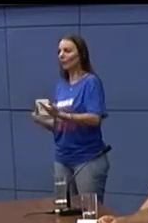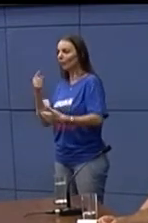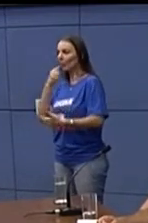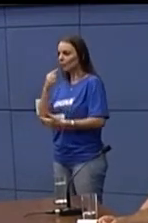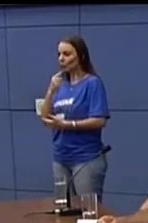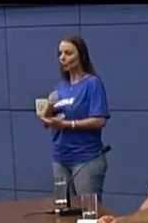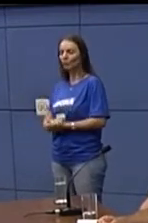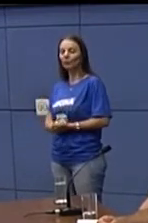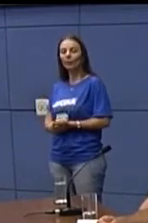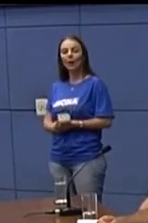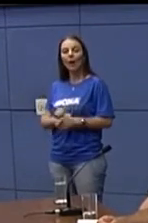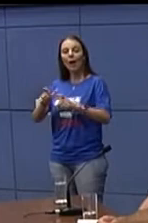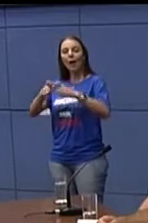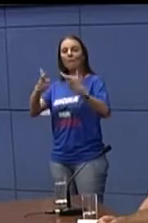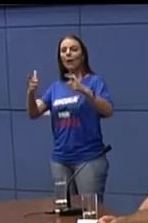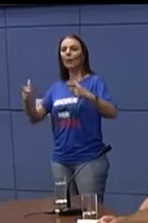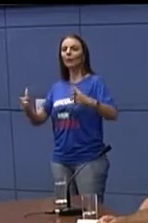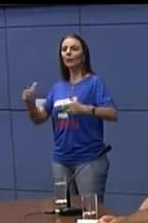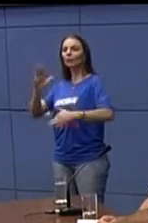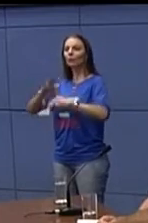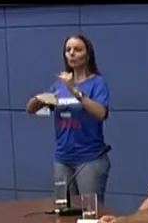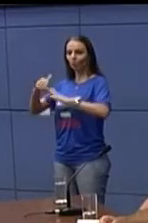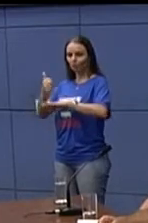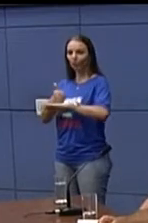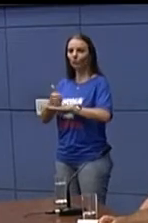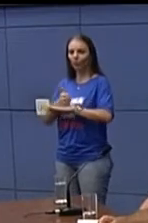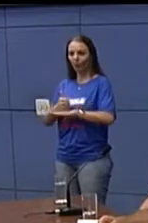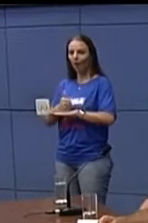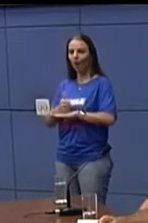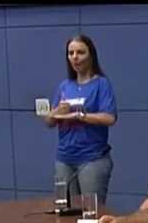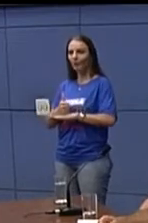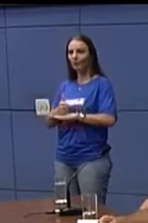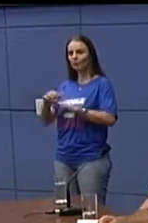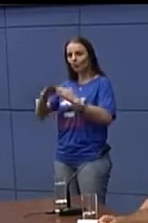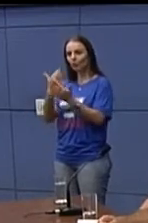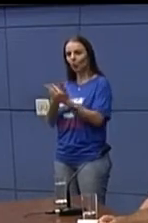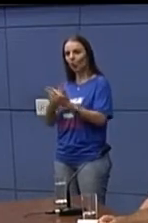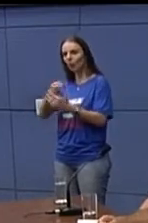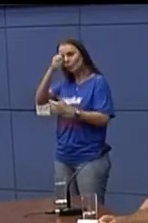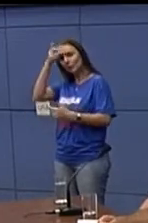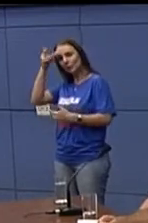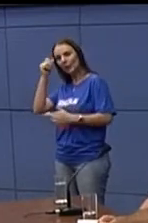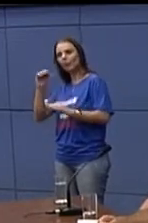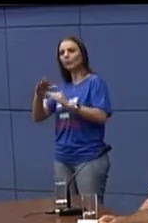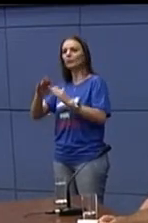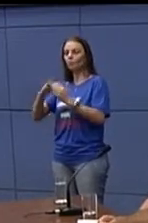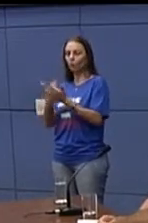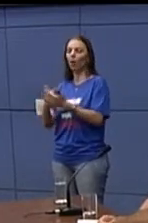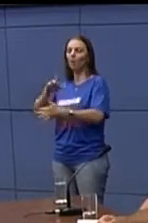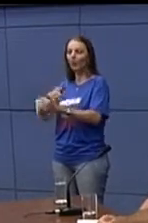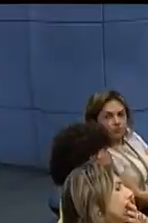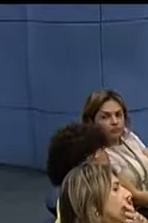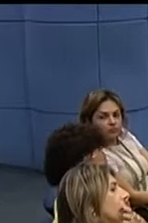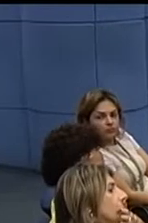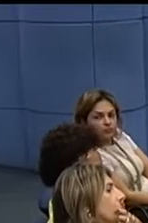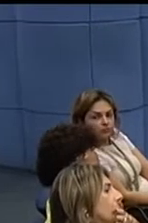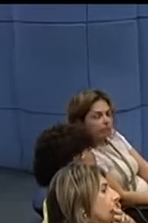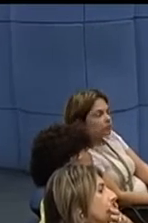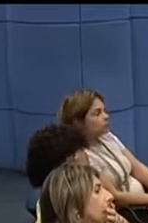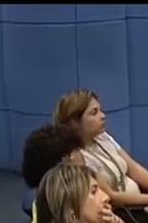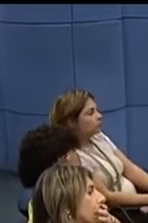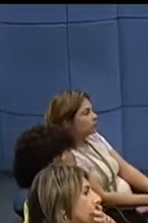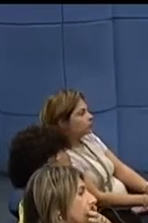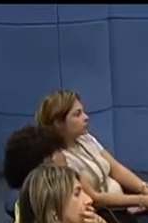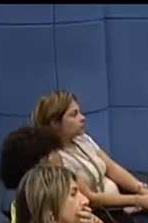A maioria dos profissionais a serem lotados nas escolas municipais de educação bilíngue deve ser prioritariamente os